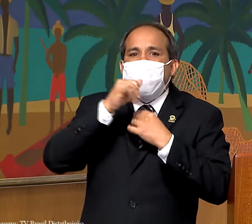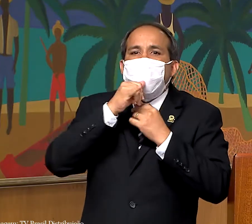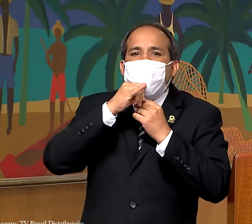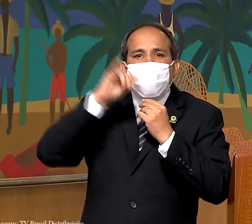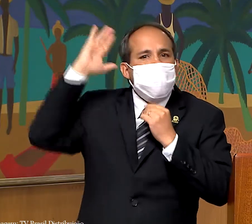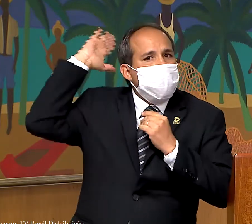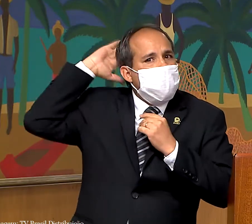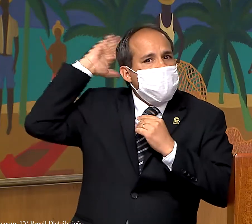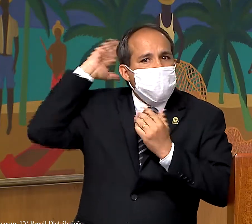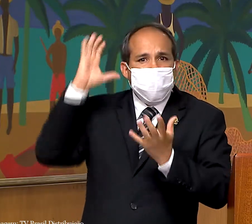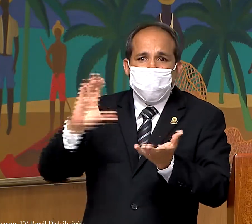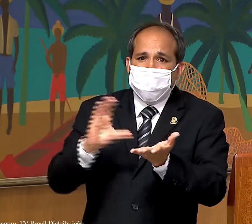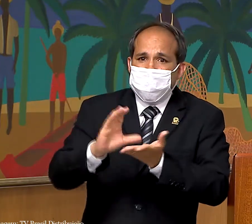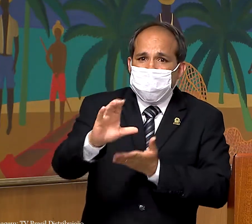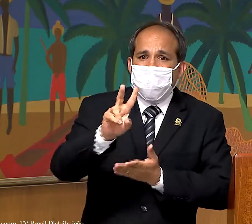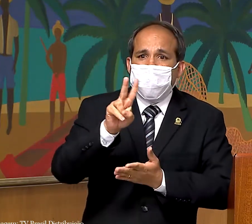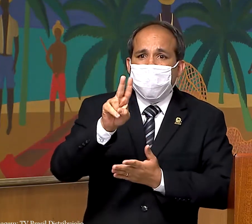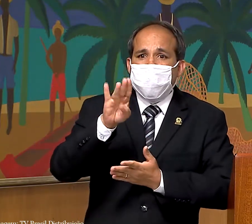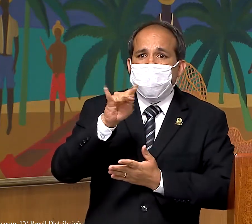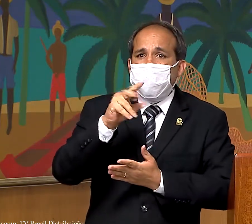recebeu mais de 2 bilhões de reais.